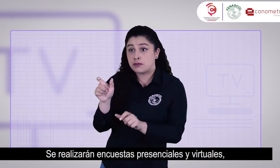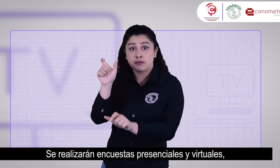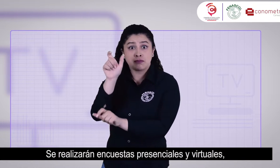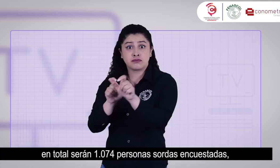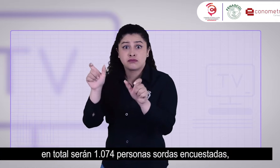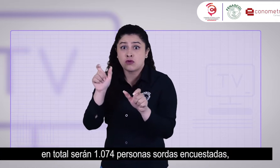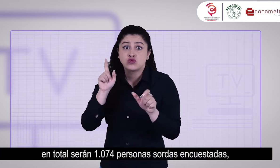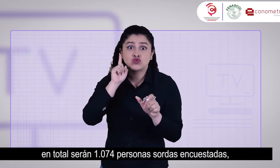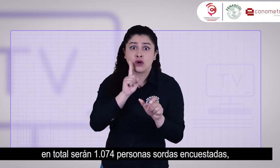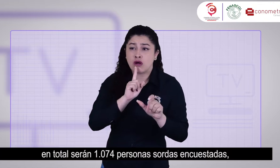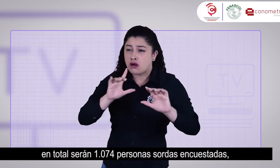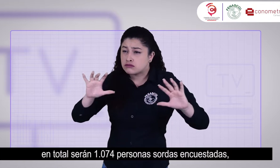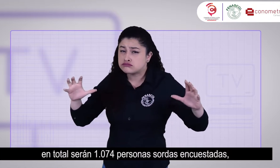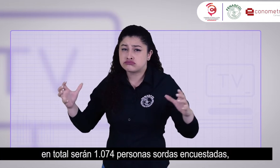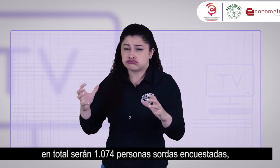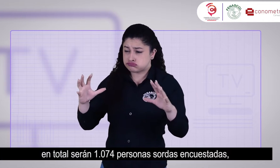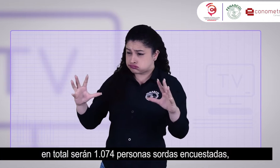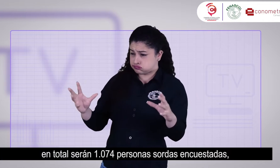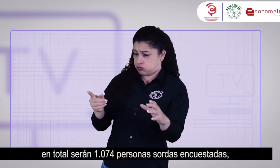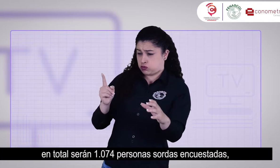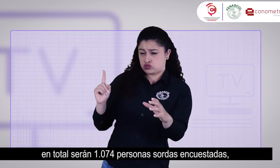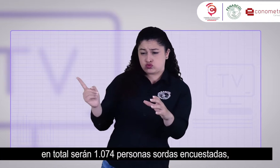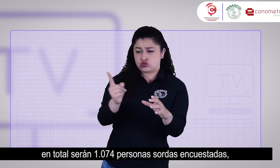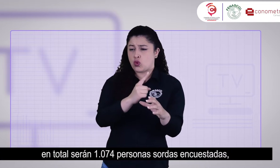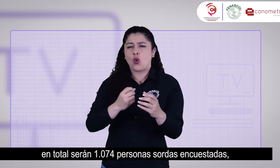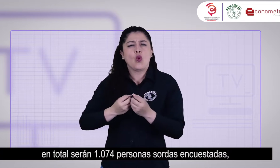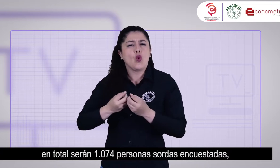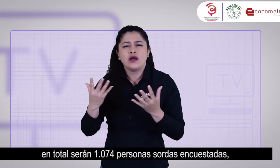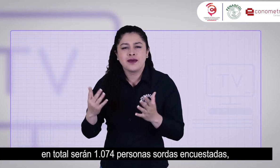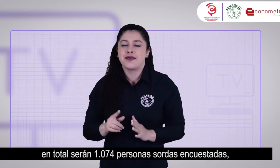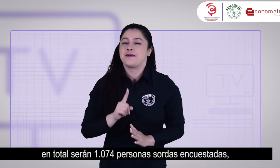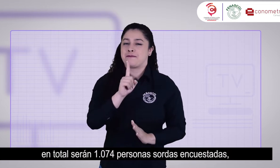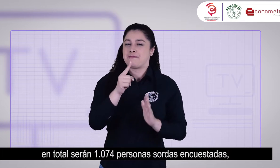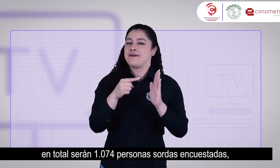En total, serán 1,074 personas sordas encuestadas